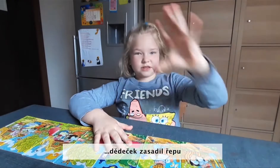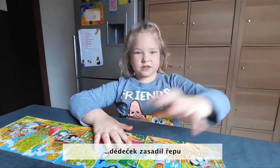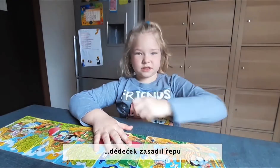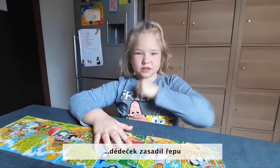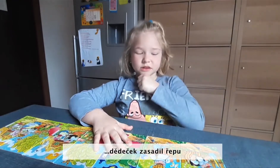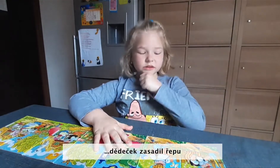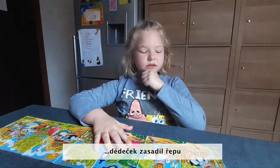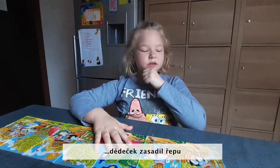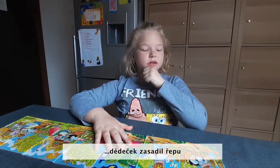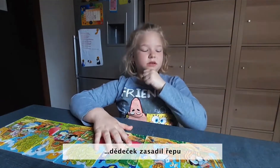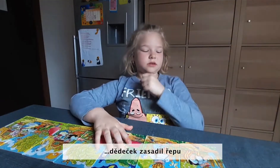dědeček zasadil řepu